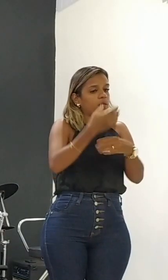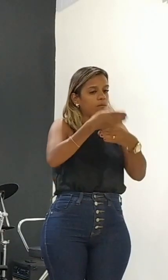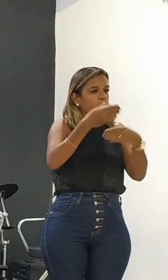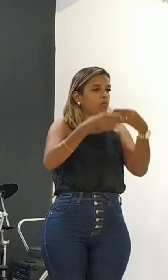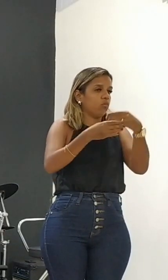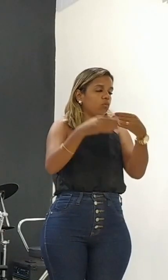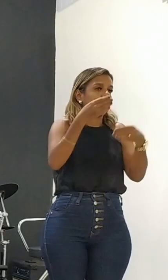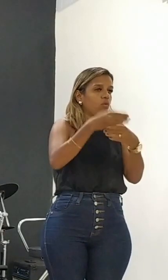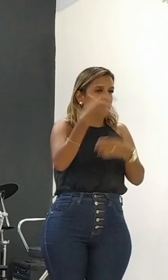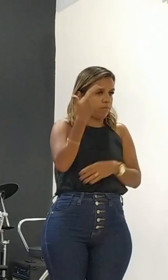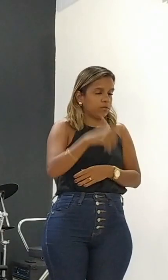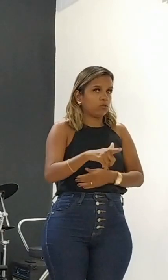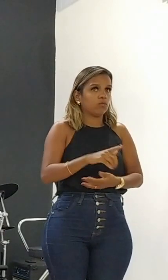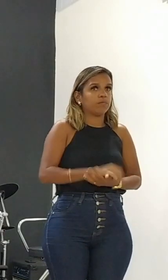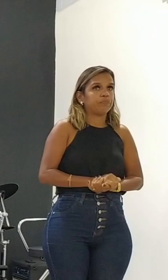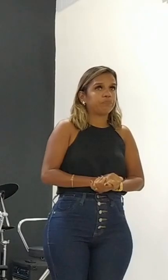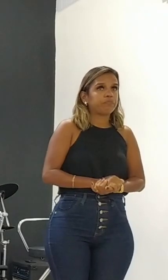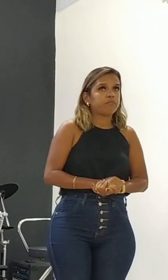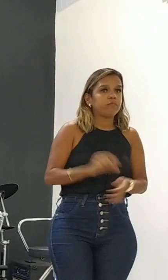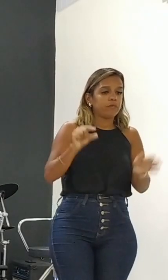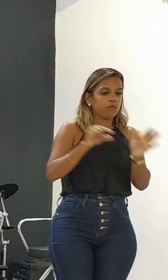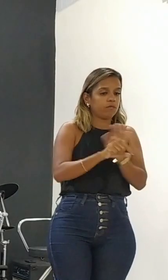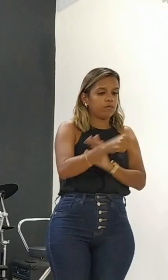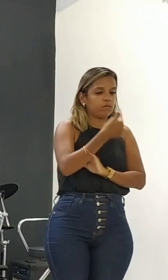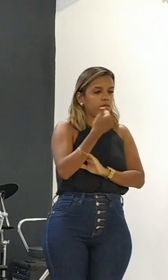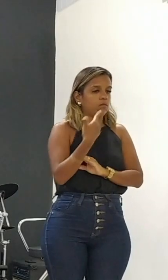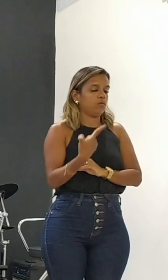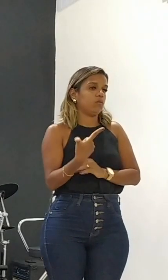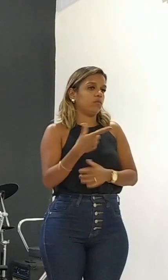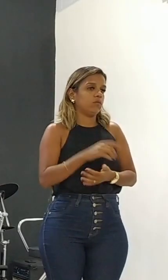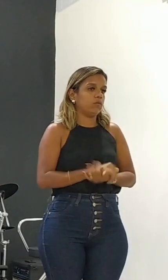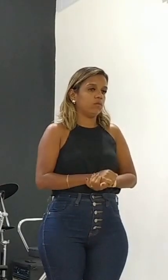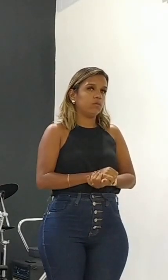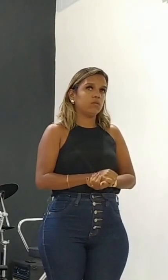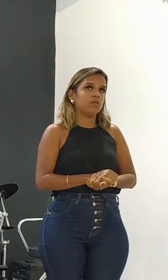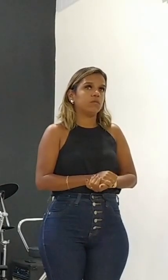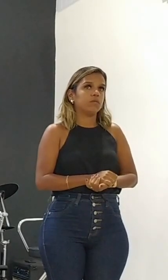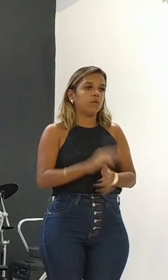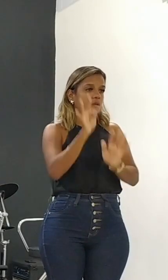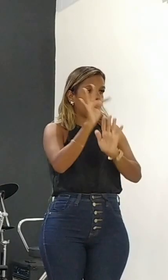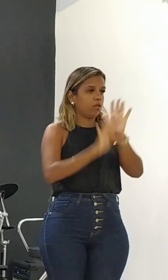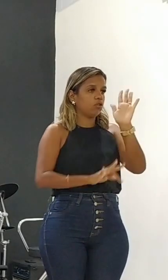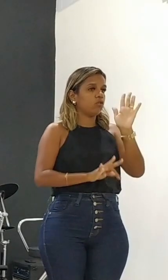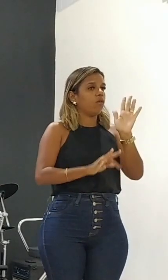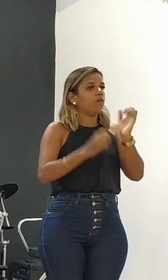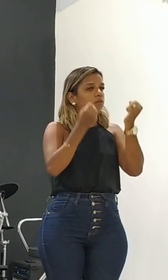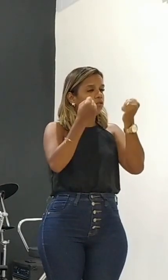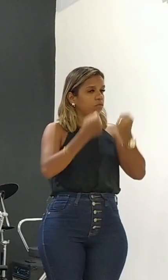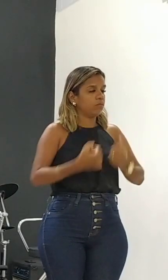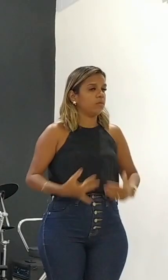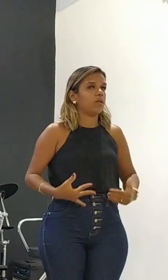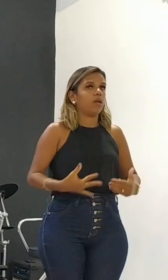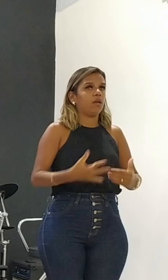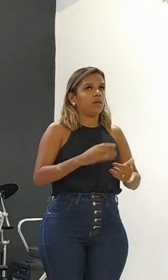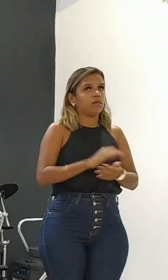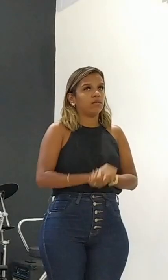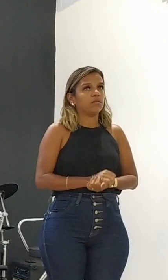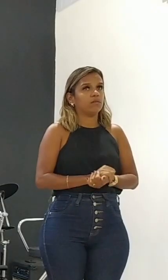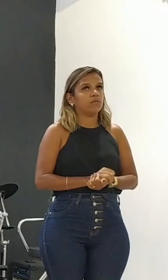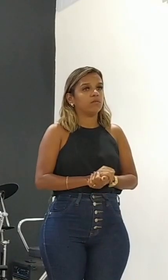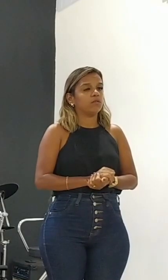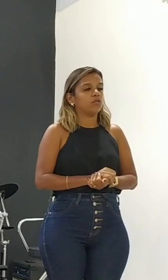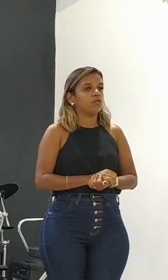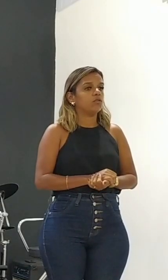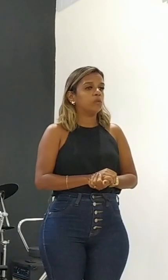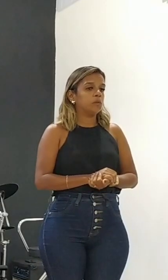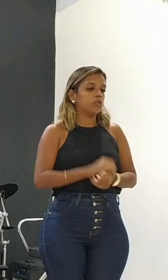muro. E no versículo 12, o texto vai dizer que chegando lá, ele se